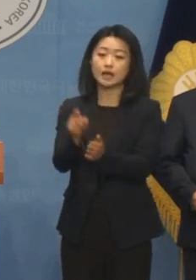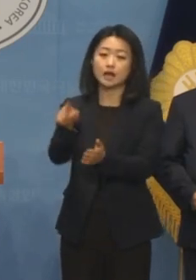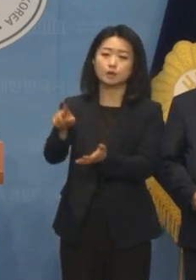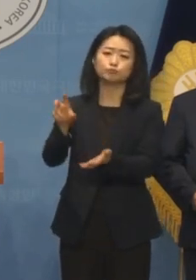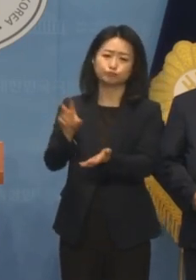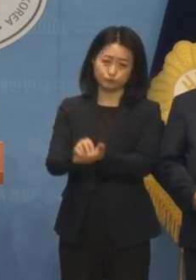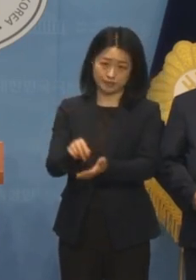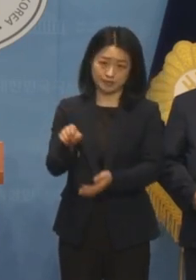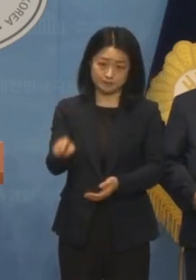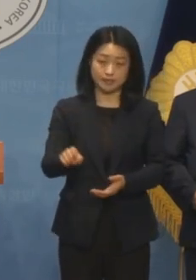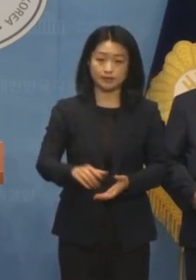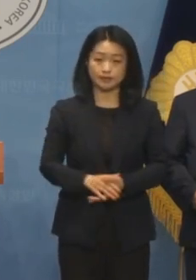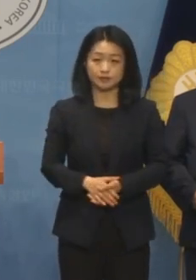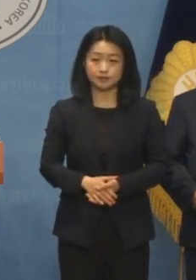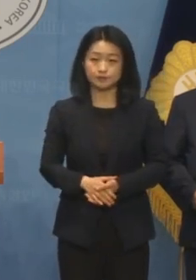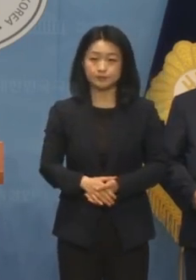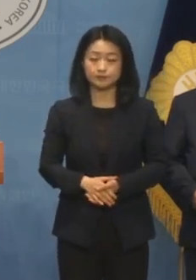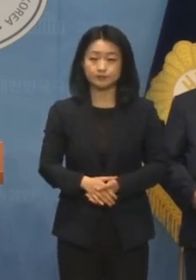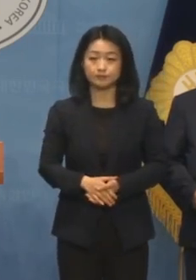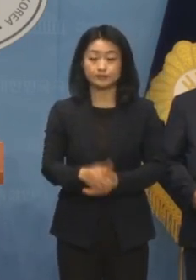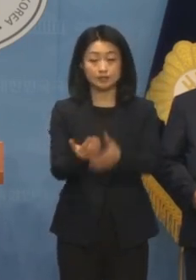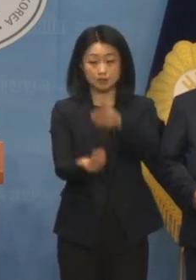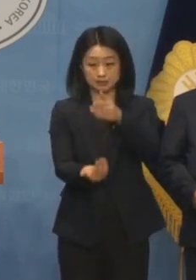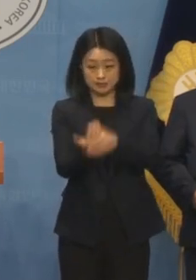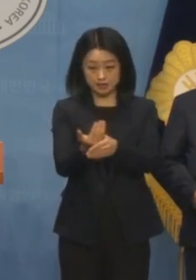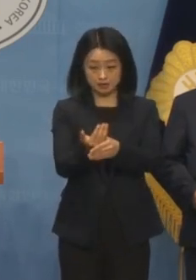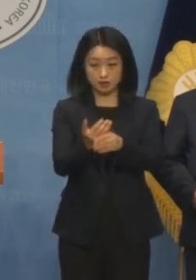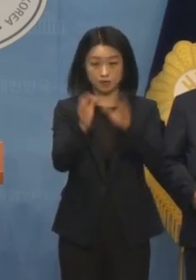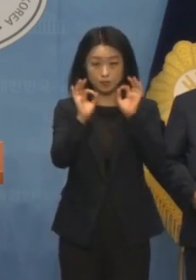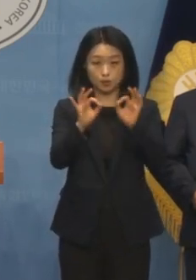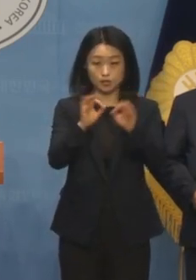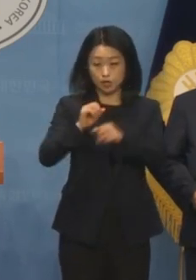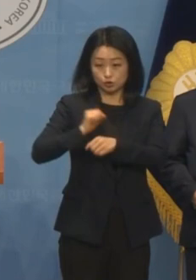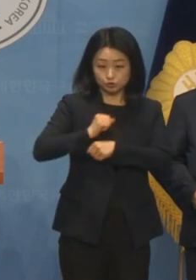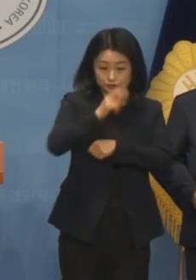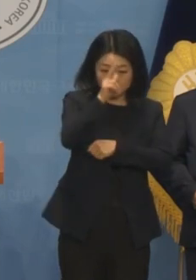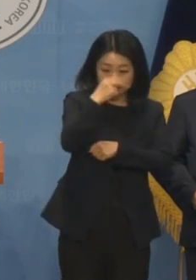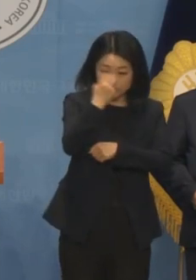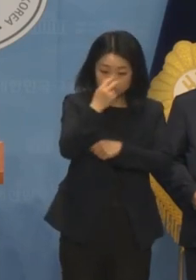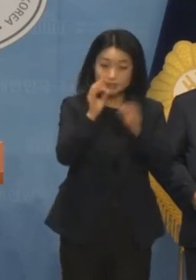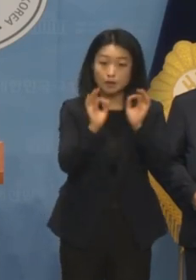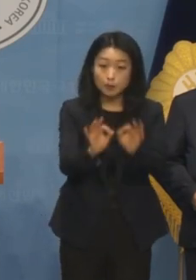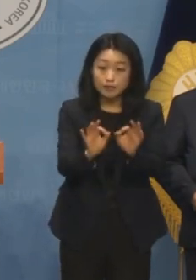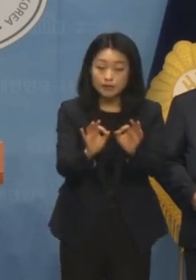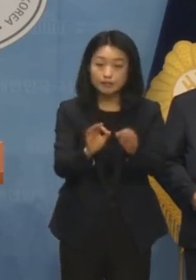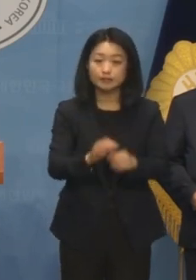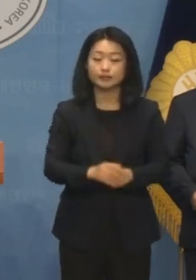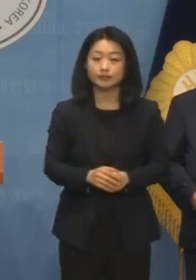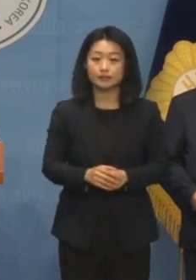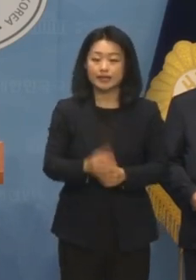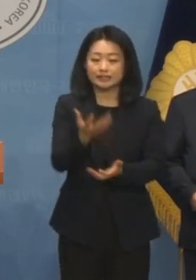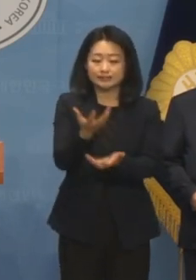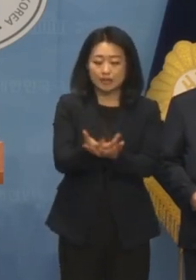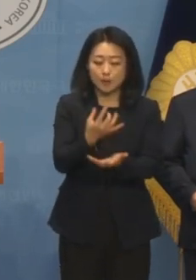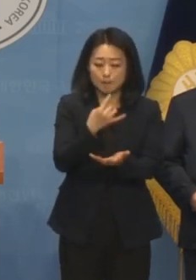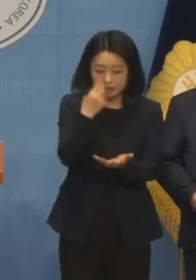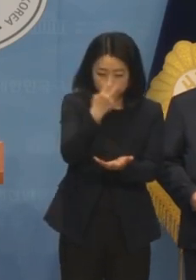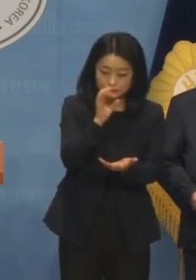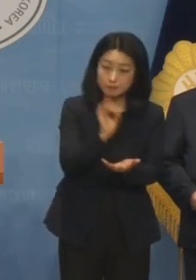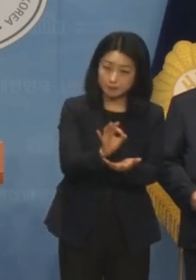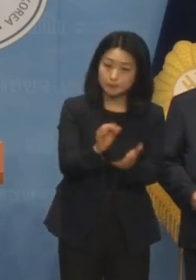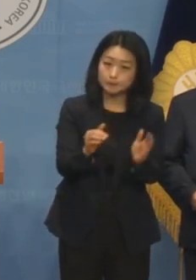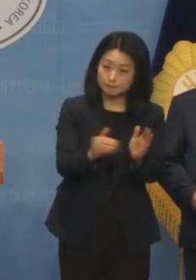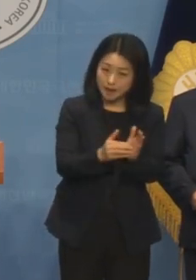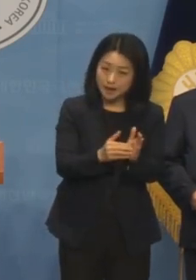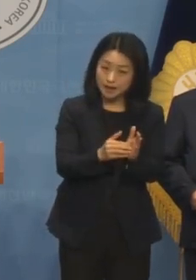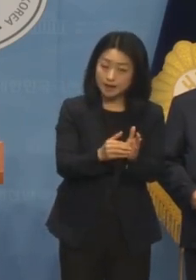더 있겠습니까? 이번 사건에 군 경찰이 조사한 것은 참고 자료일 뿐으로 이